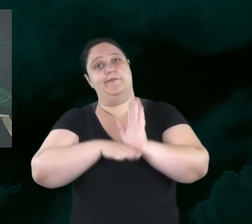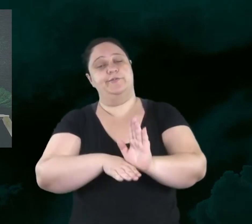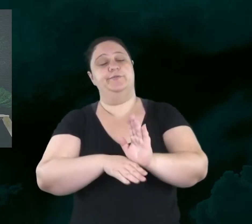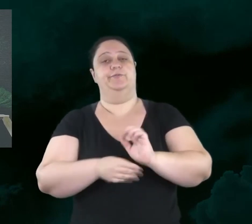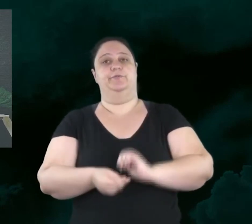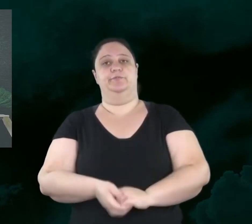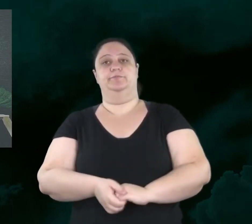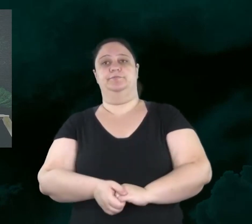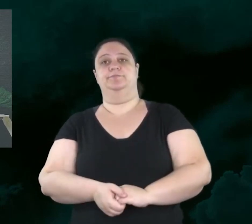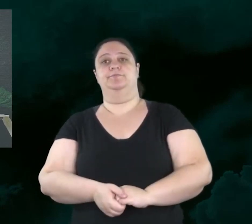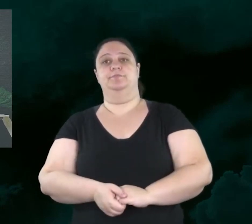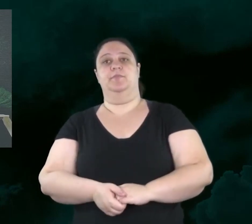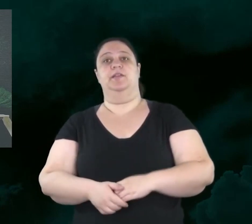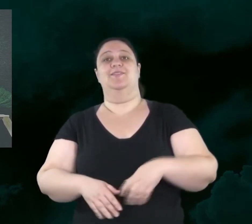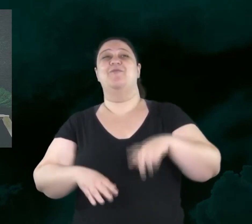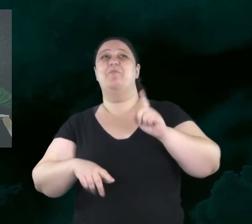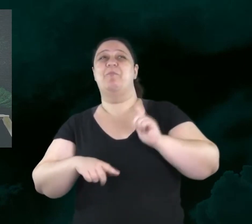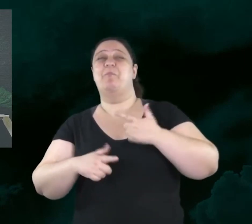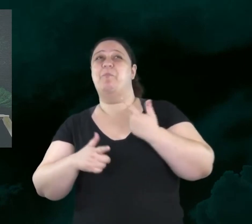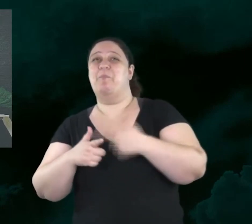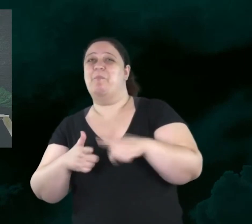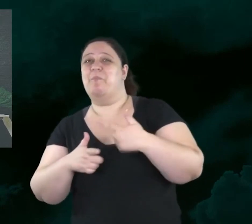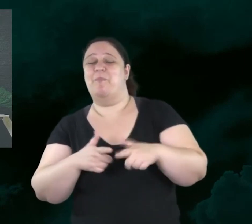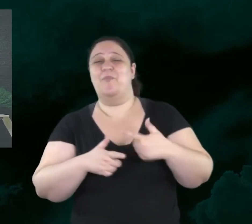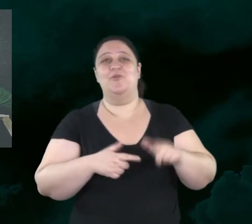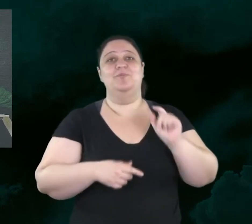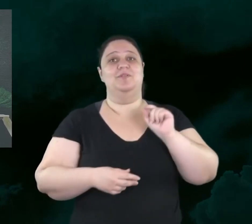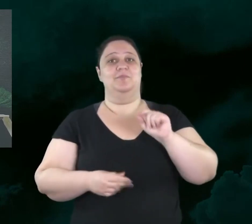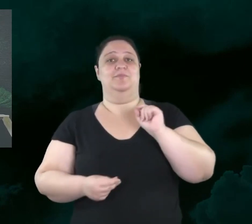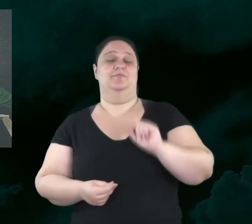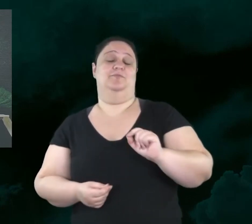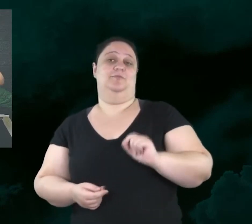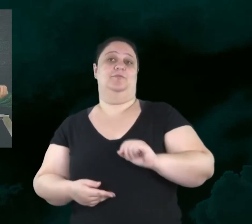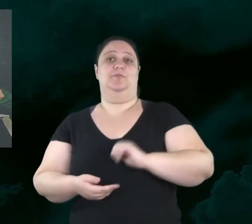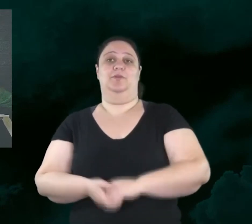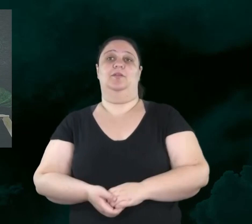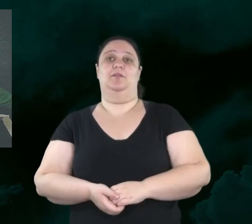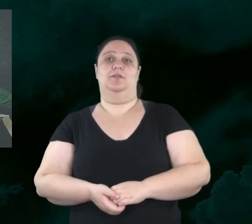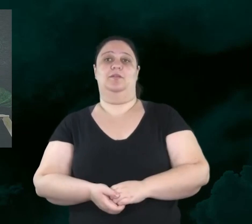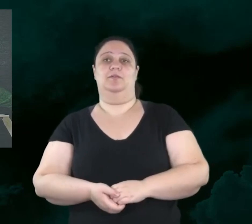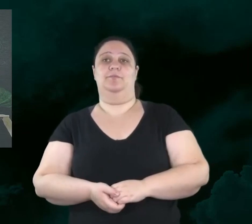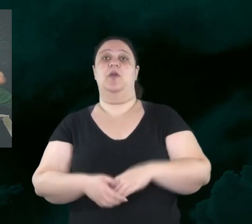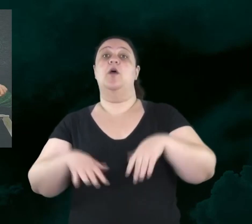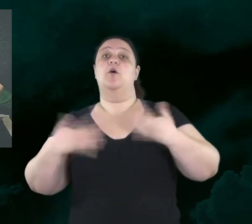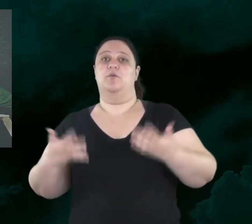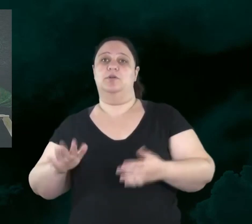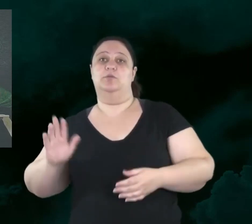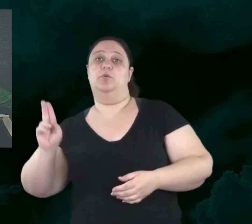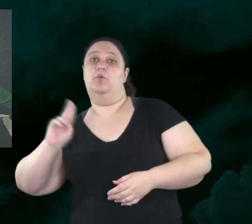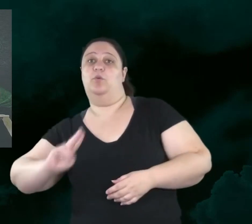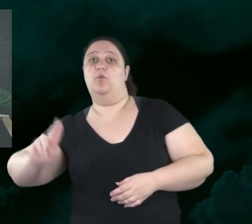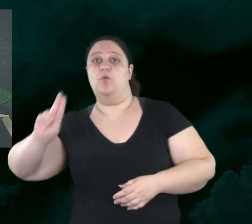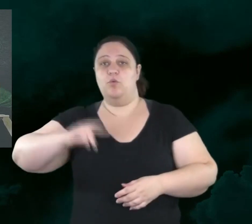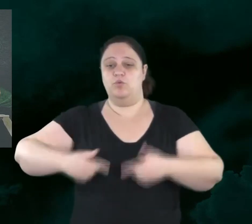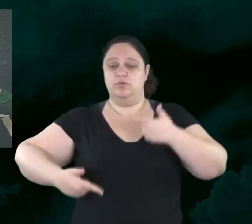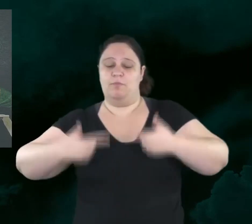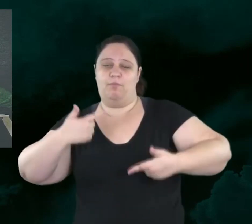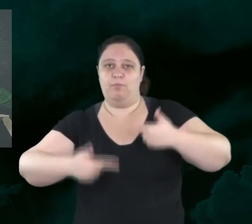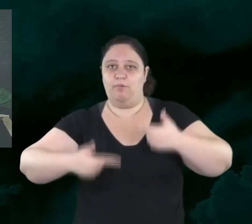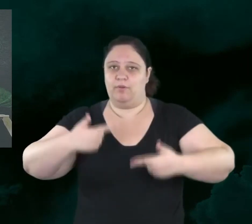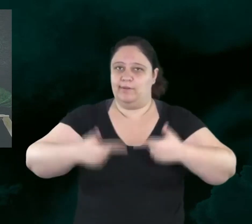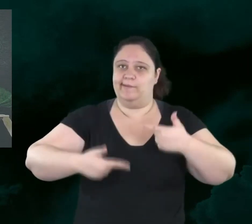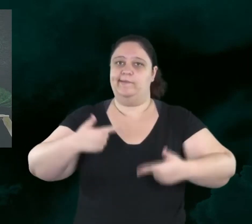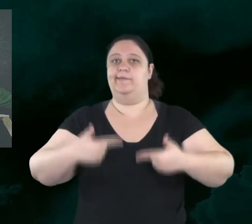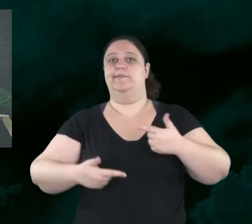o problema é que quando isso acaba sendo usado para política ou para outras coisas,